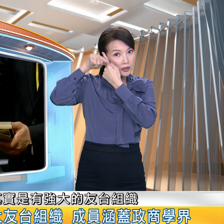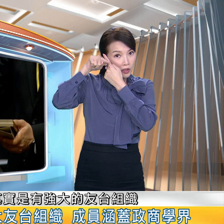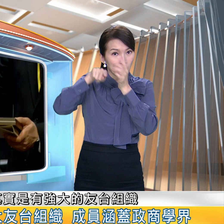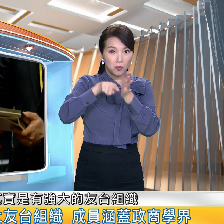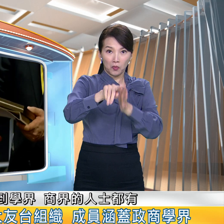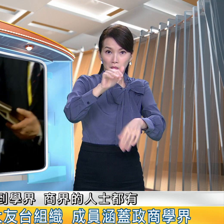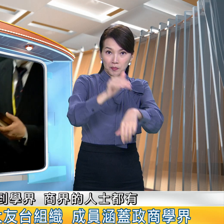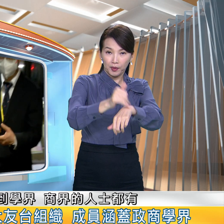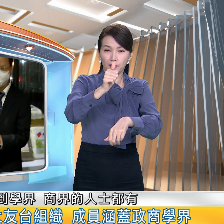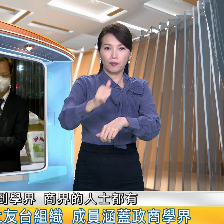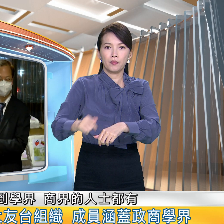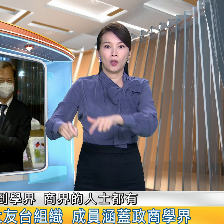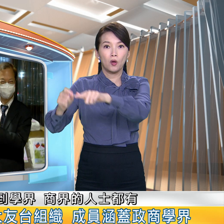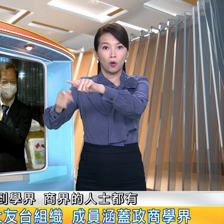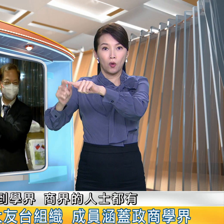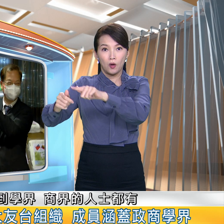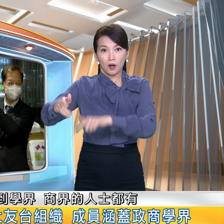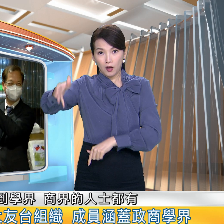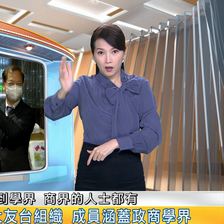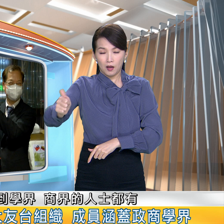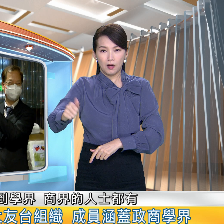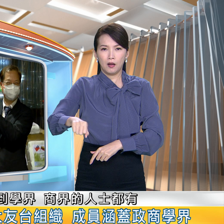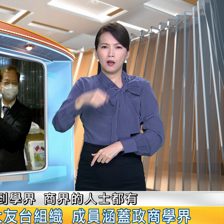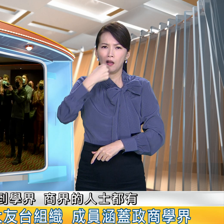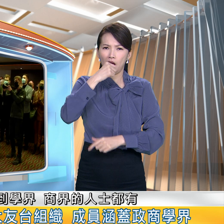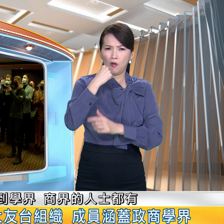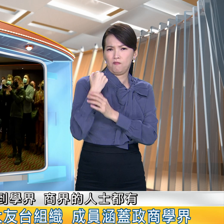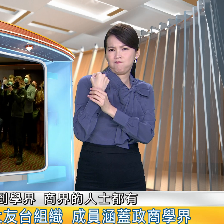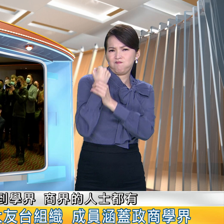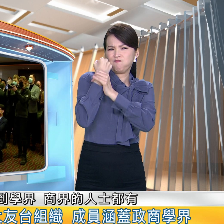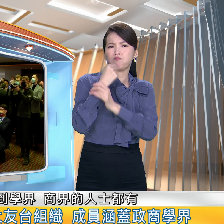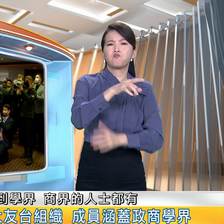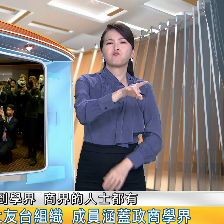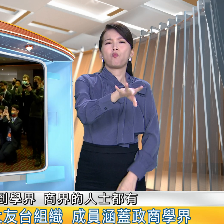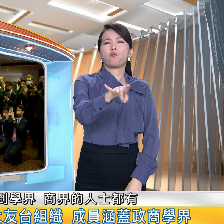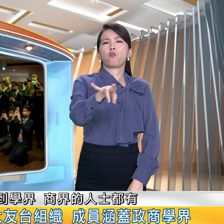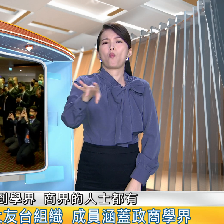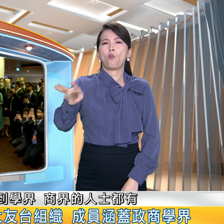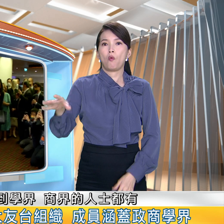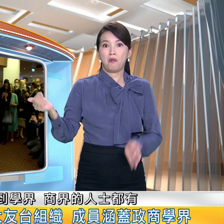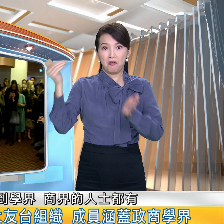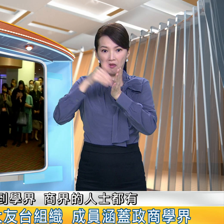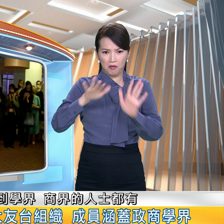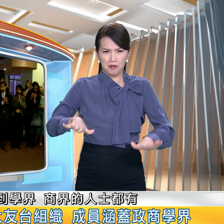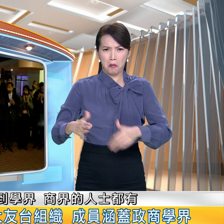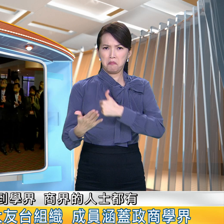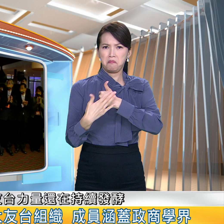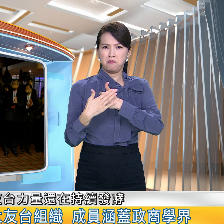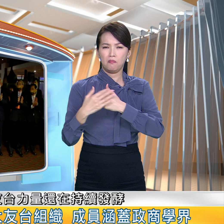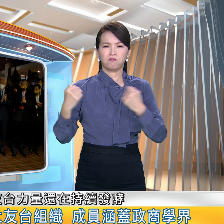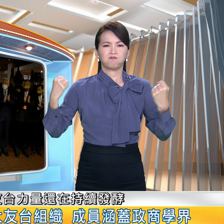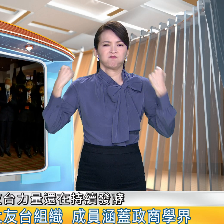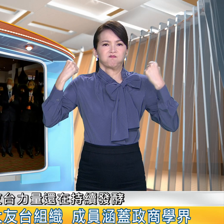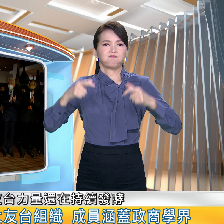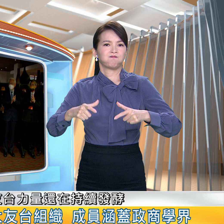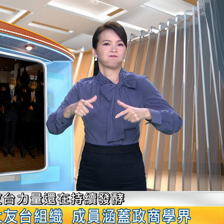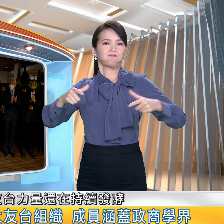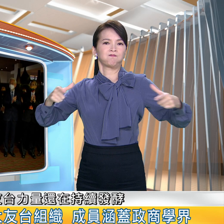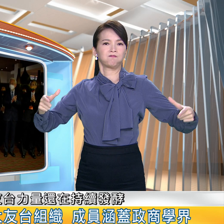员到学界、商界的人士都有。至今，这股友台的力量还在持续